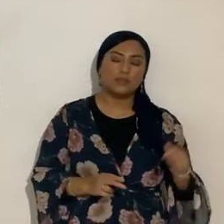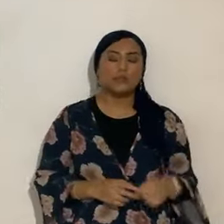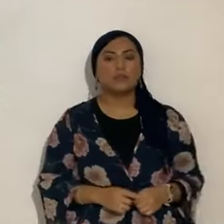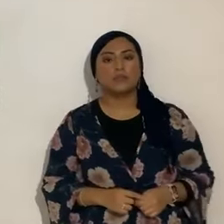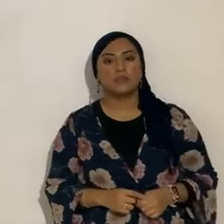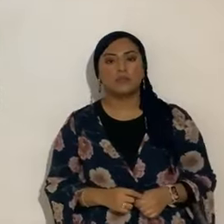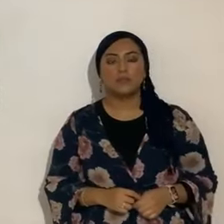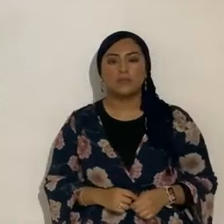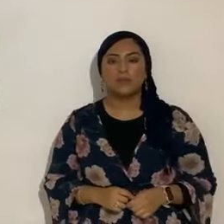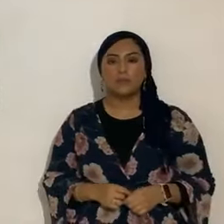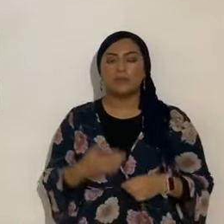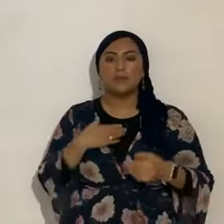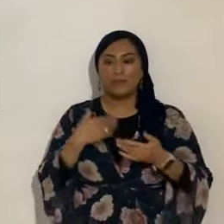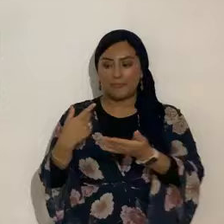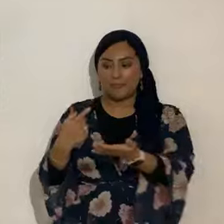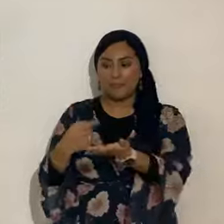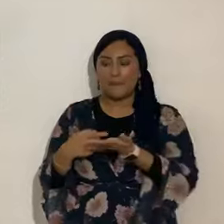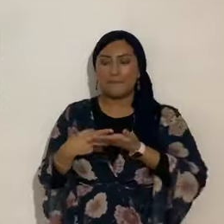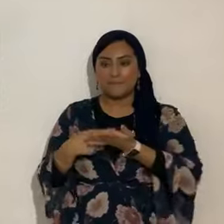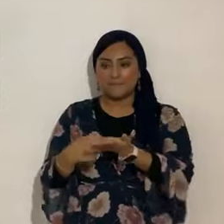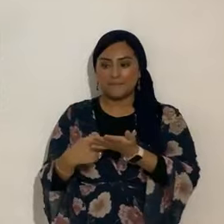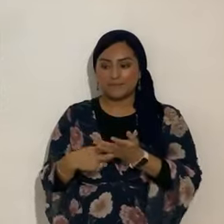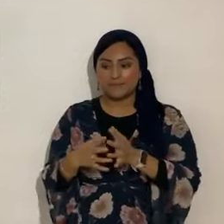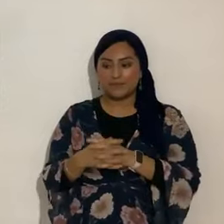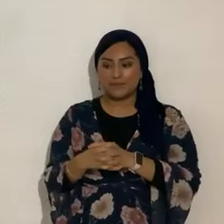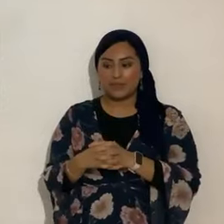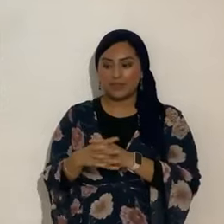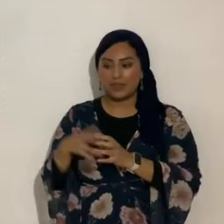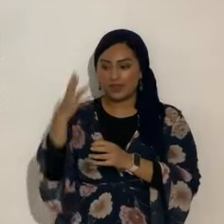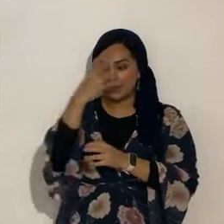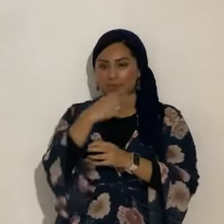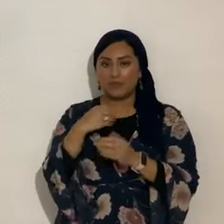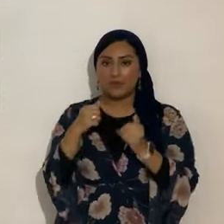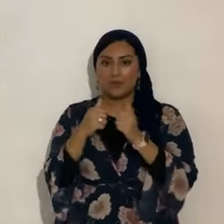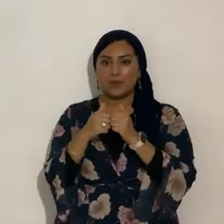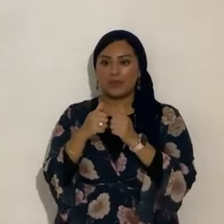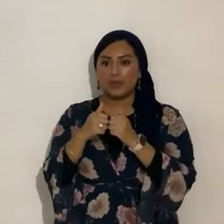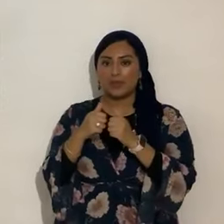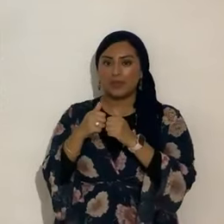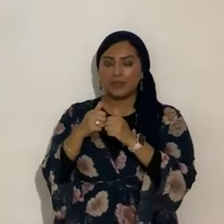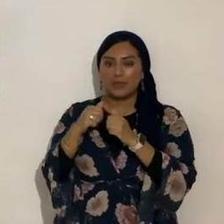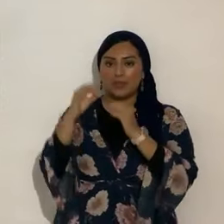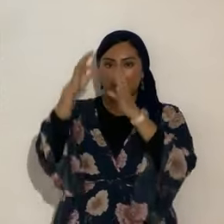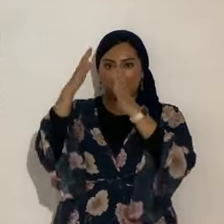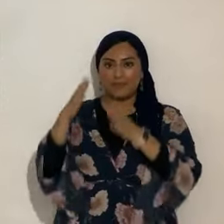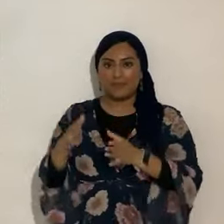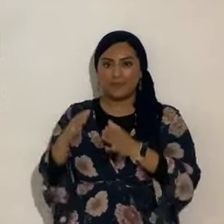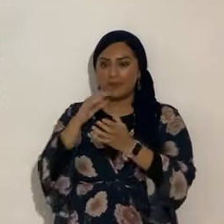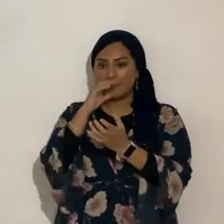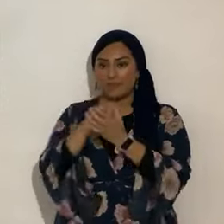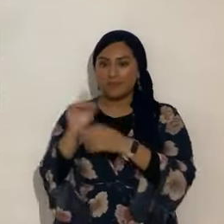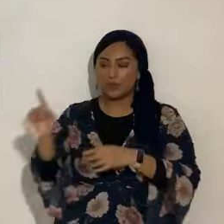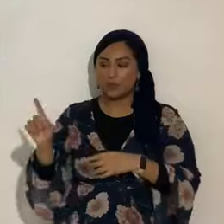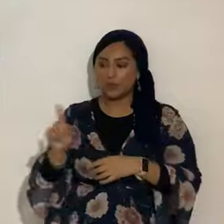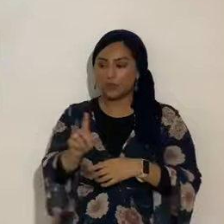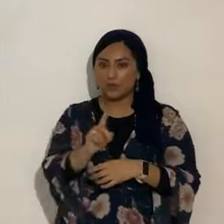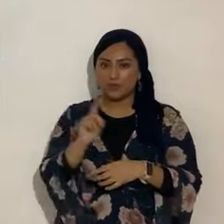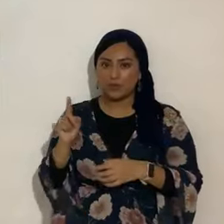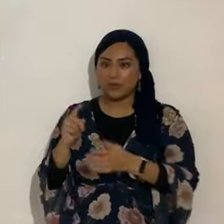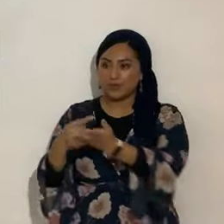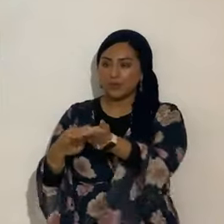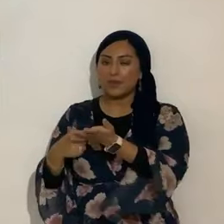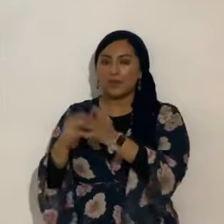¿sí? Bueno, eso platicamos hermosamente con los amados Robin y la esposa de cada uno de ellos el